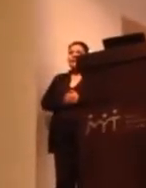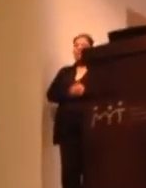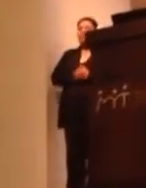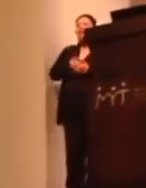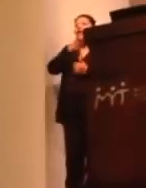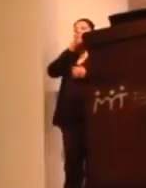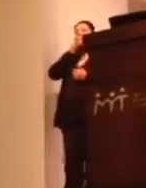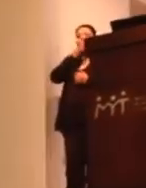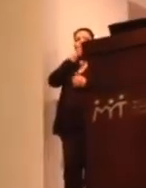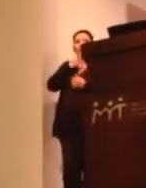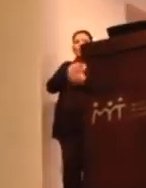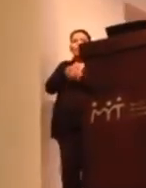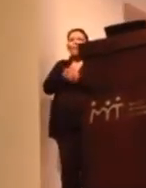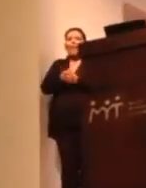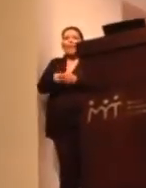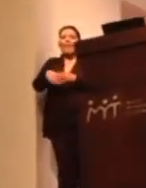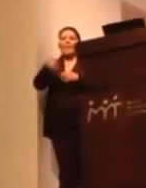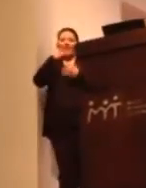Los niños ya están así.